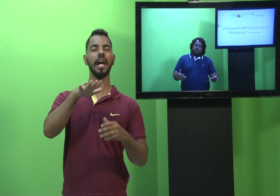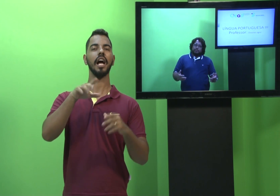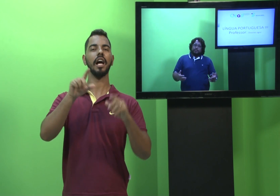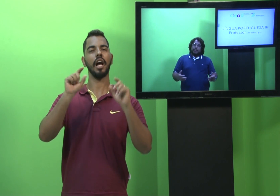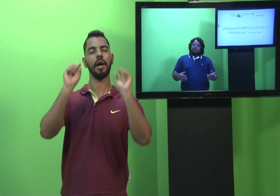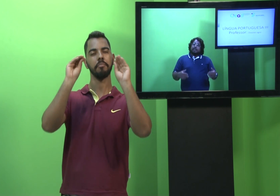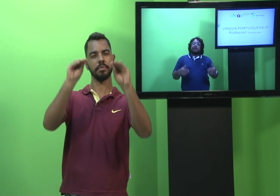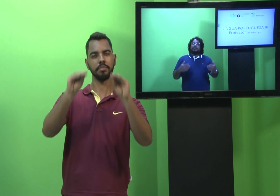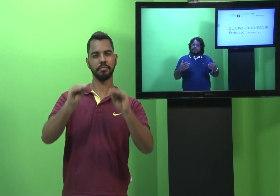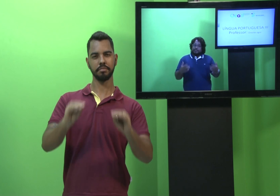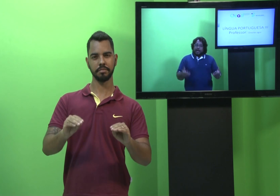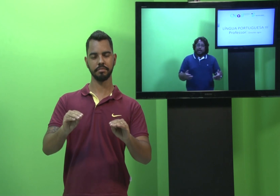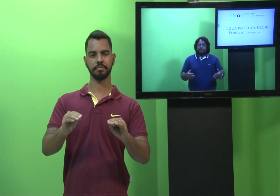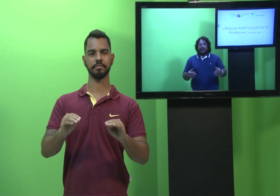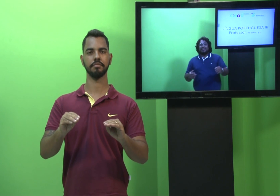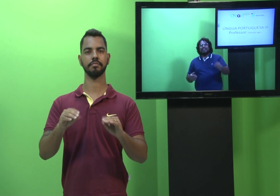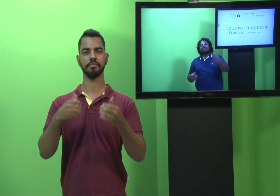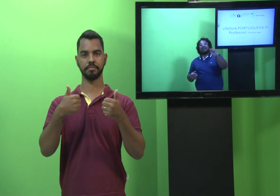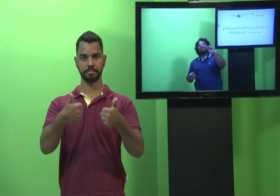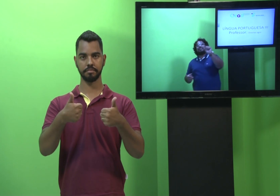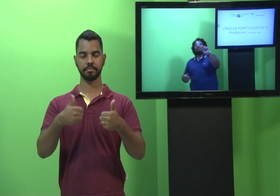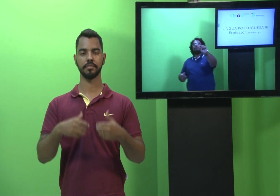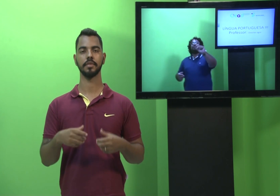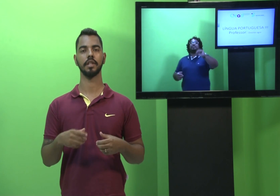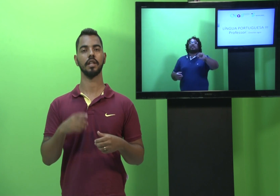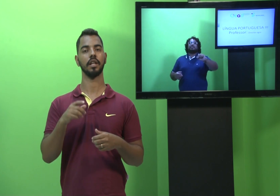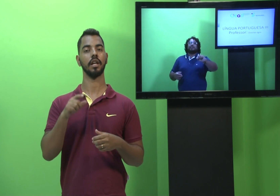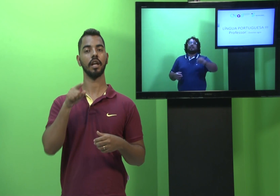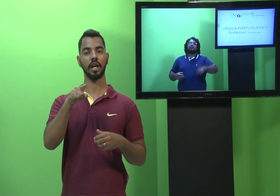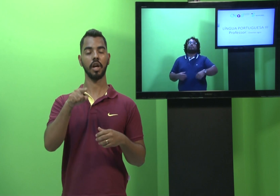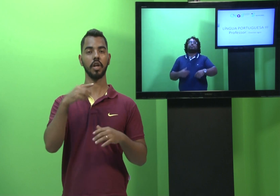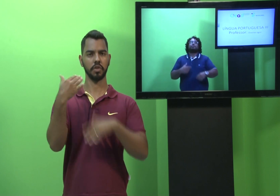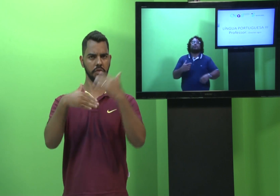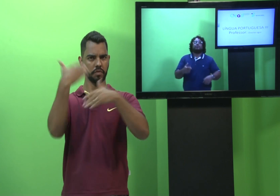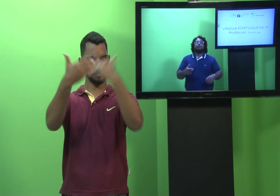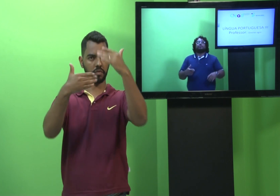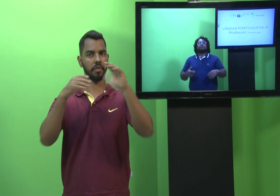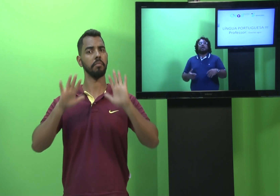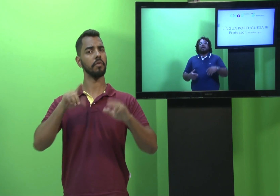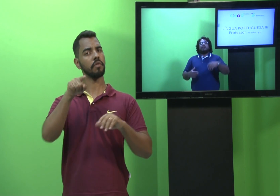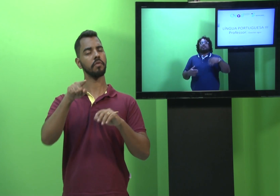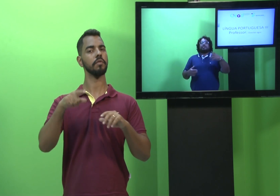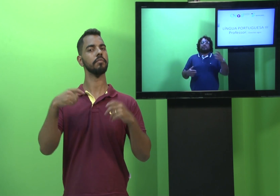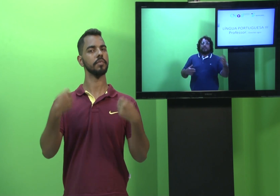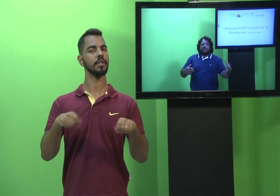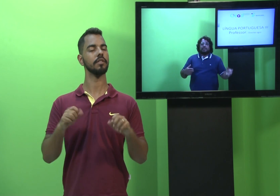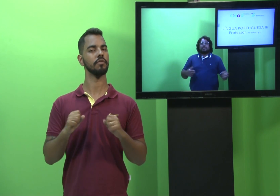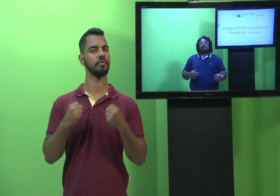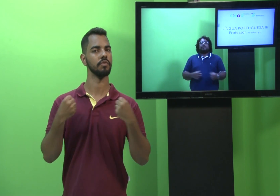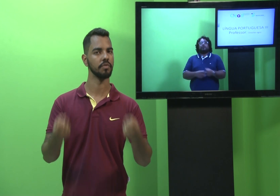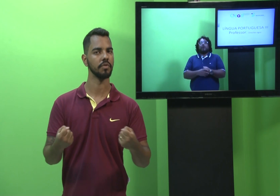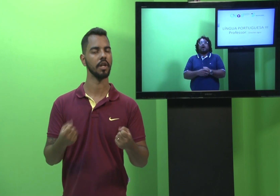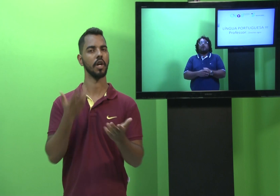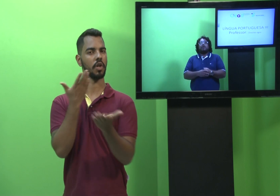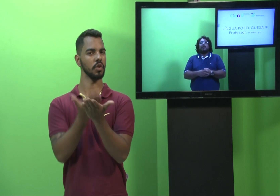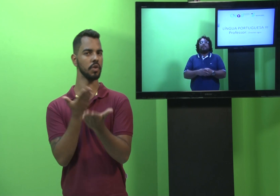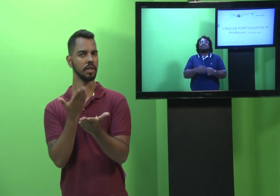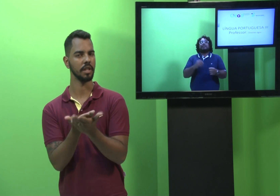resultado, será necessário a dedicação de vocês nos estudos e nas atividades da sala virtual, mas